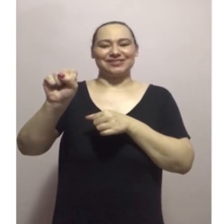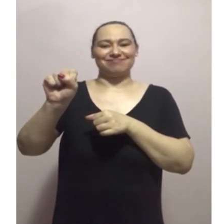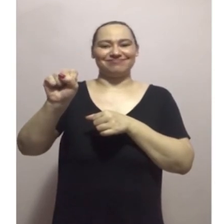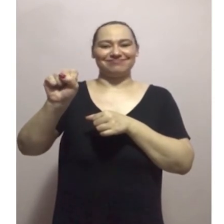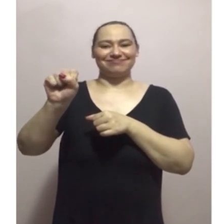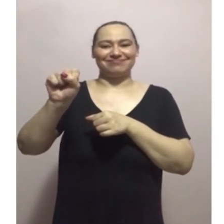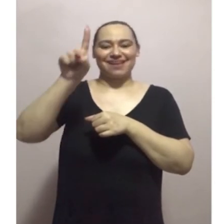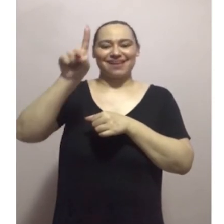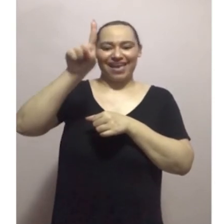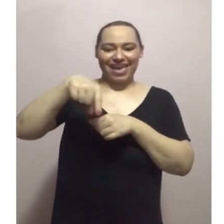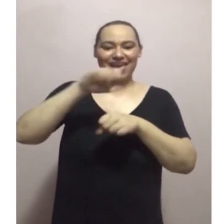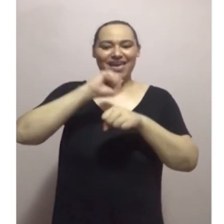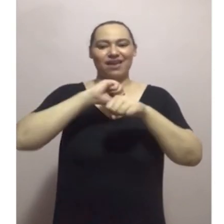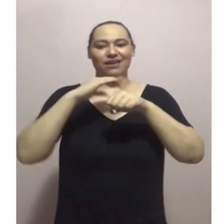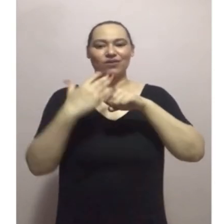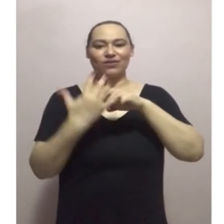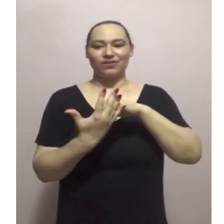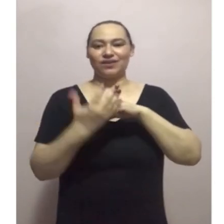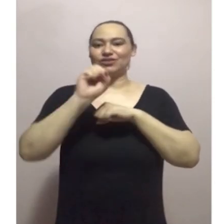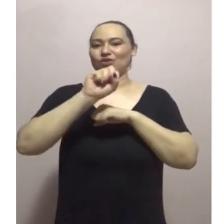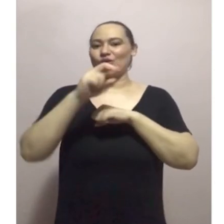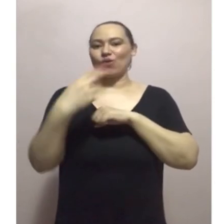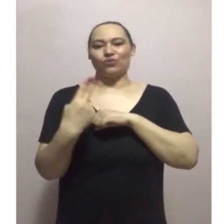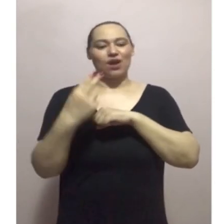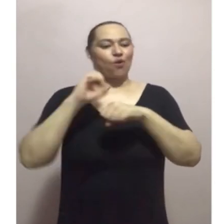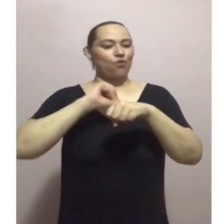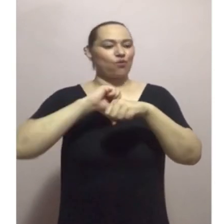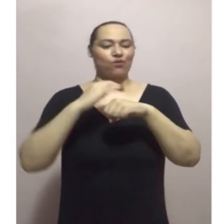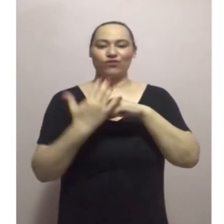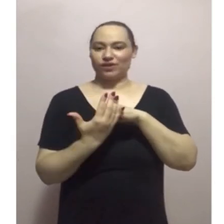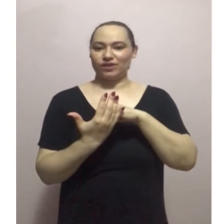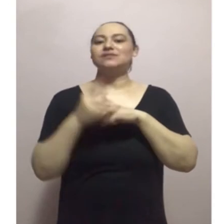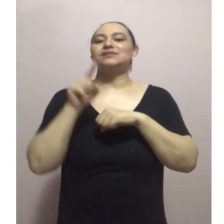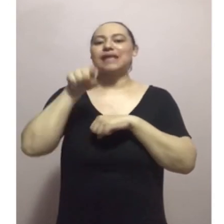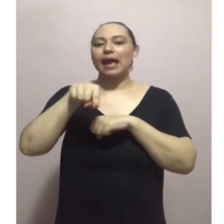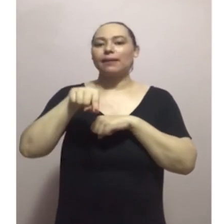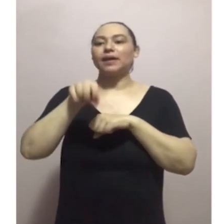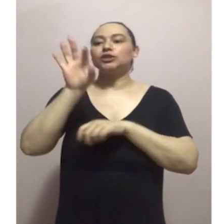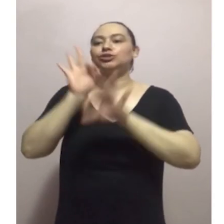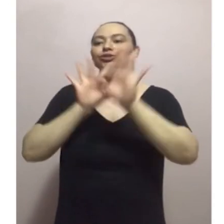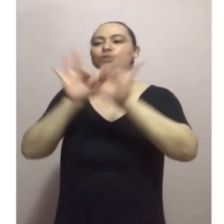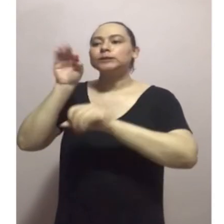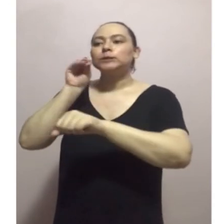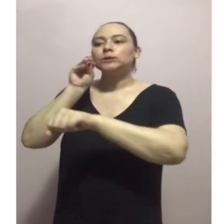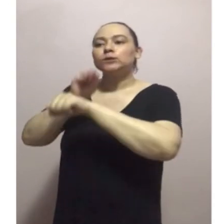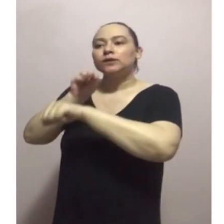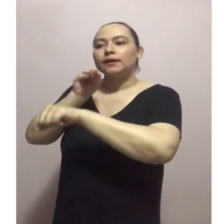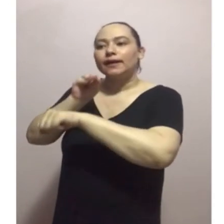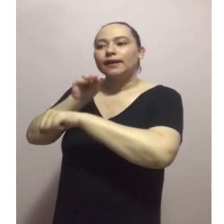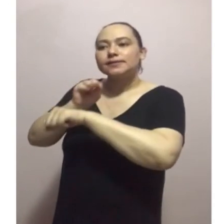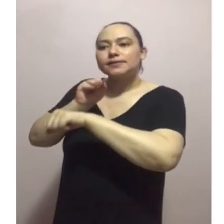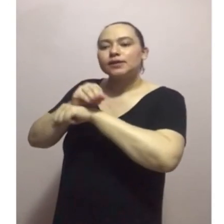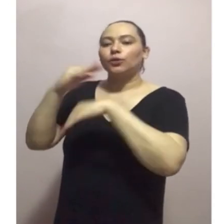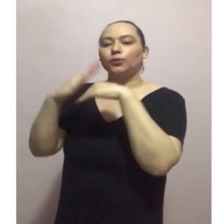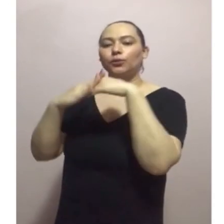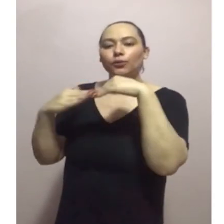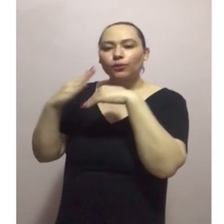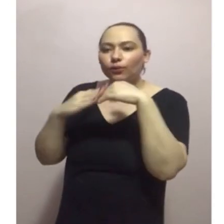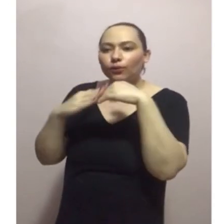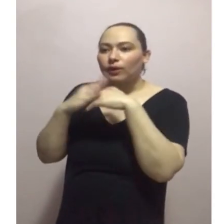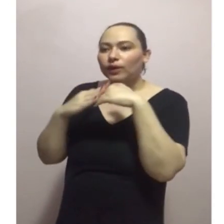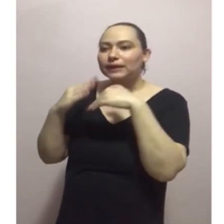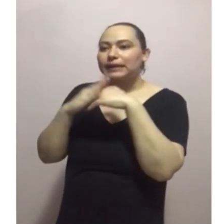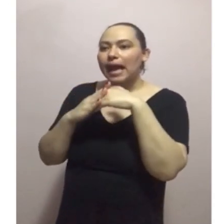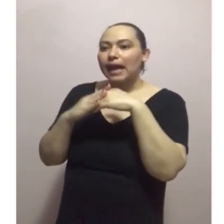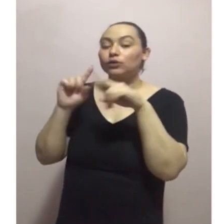atenção das pessoas na equipe, de trabalhar com a equipe reduzida, e da gente se olhar como se cada um tivesse contaminado,